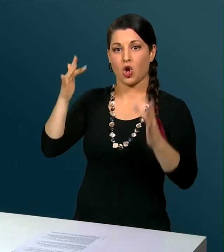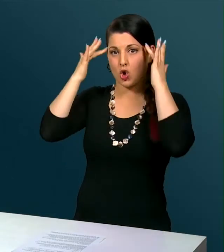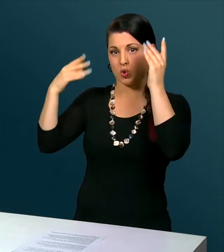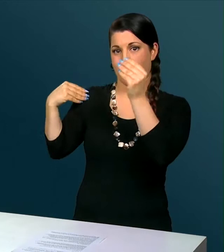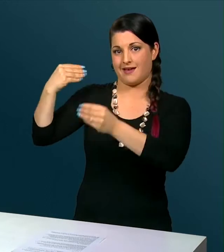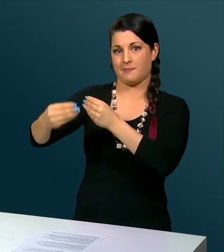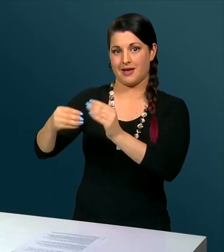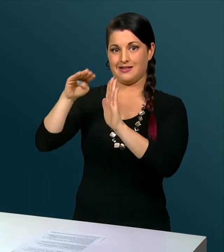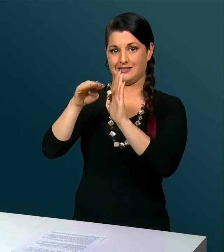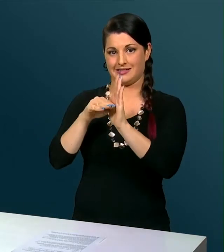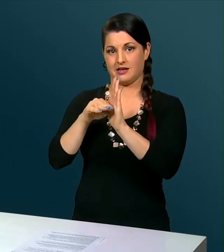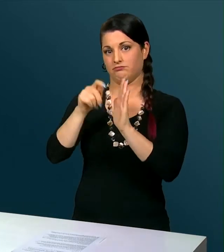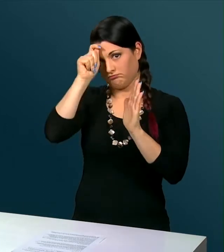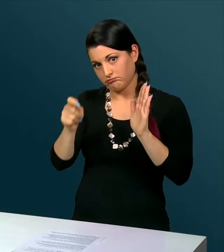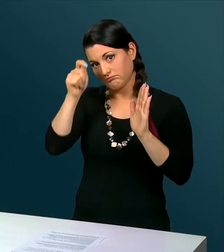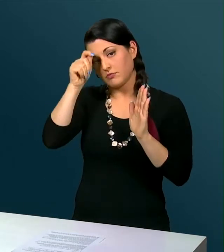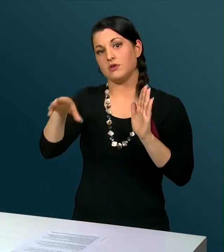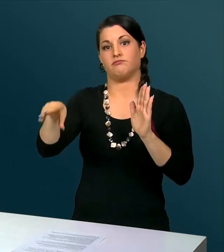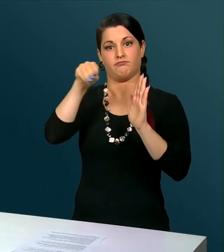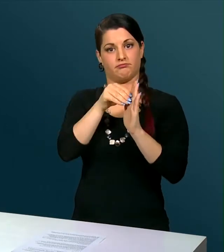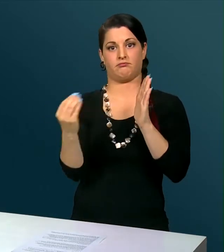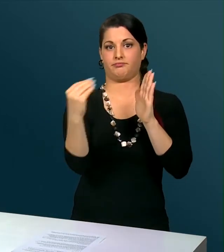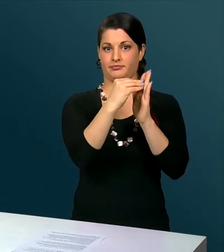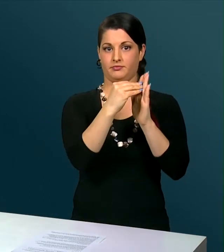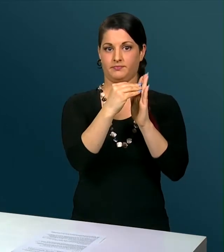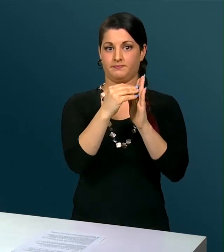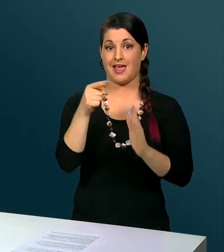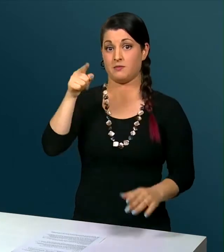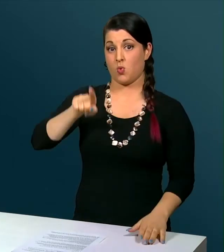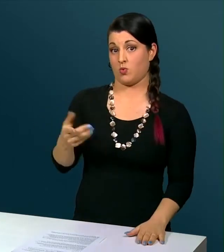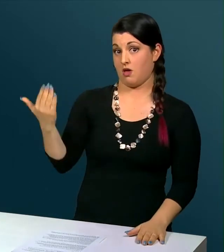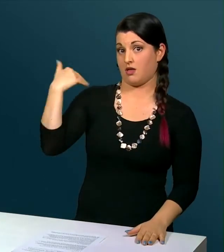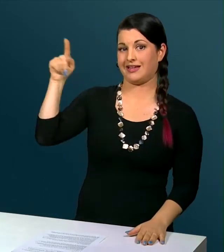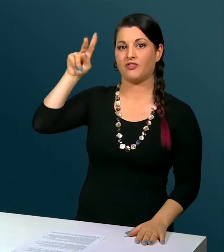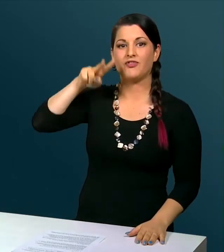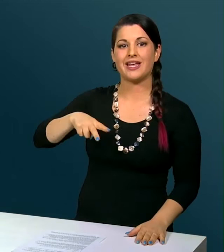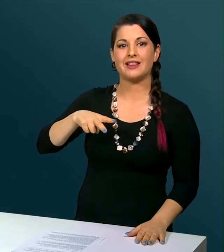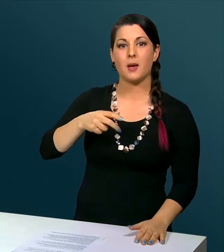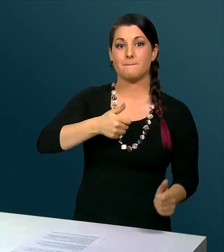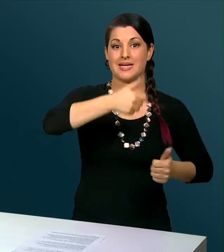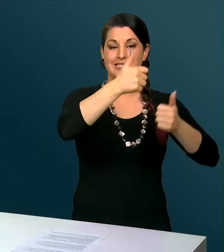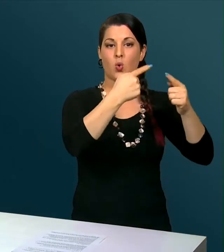zu anerkennen und in die Kulturerbeliste aufzunehmen. Vor einem Monat trafen sich in